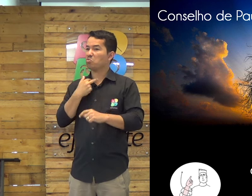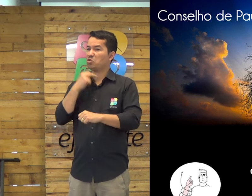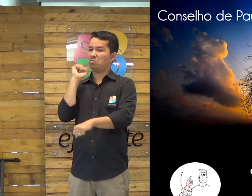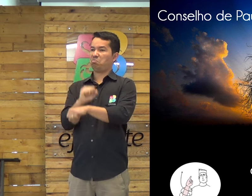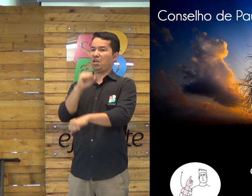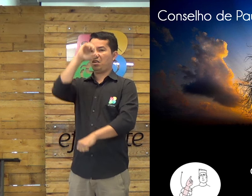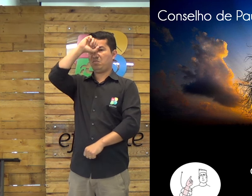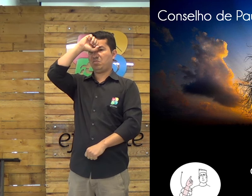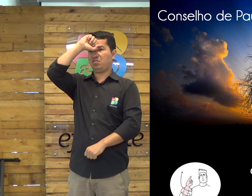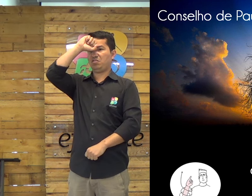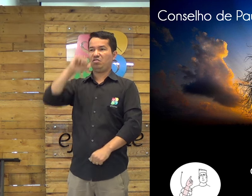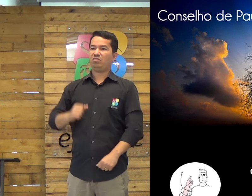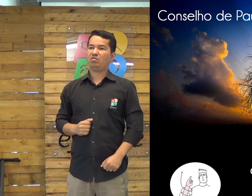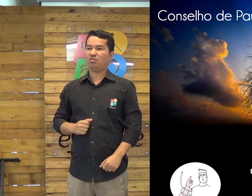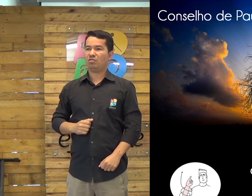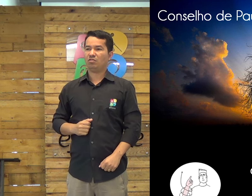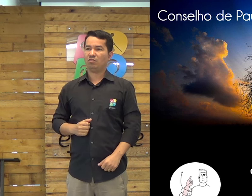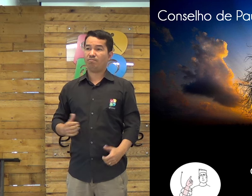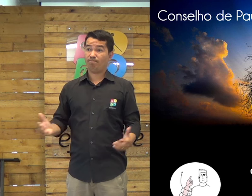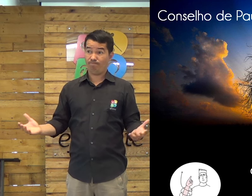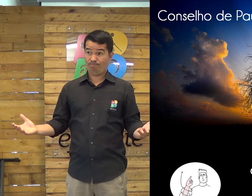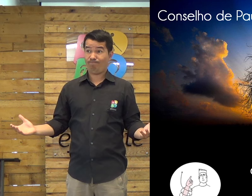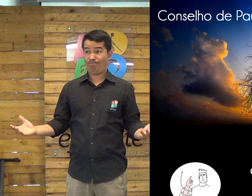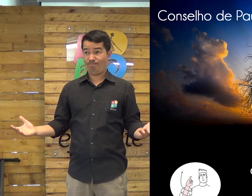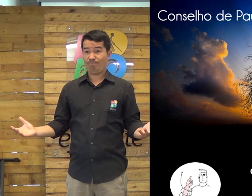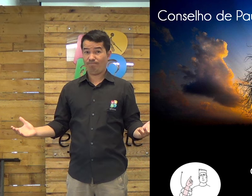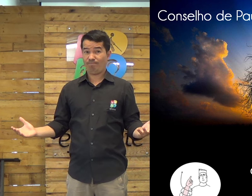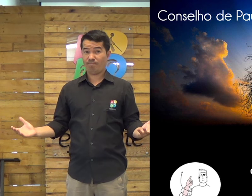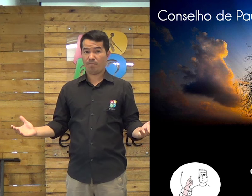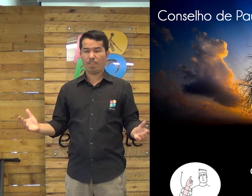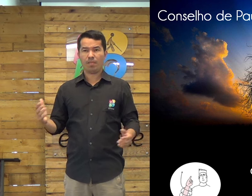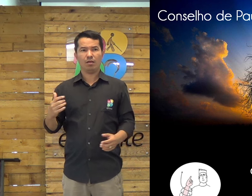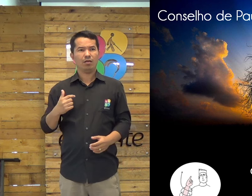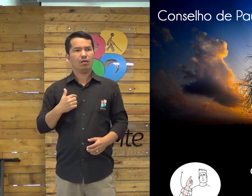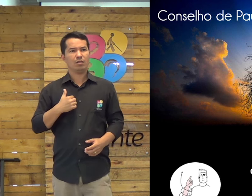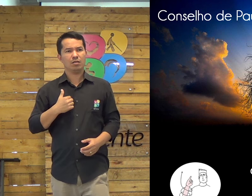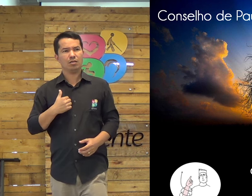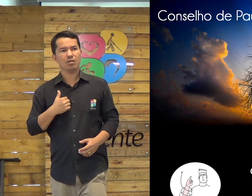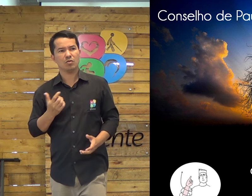pesquisas, porque eu não posso parar de aprender, né?